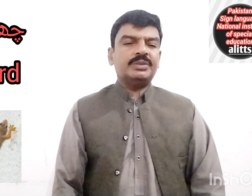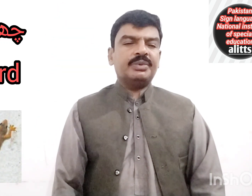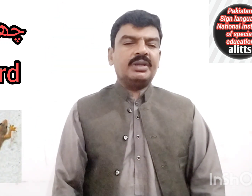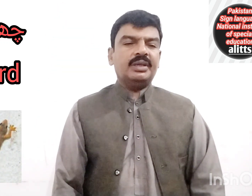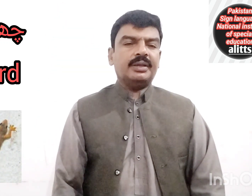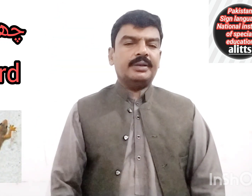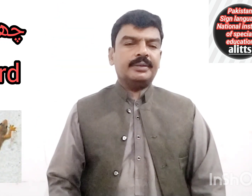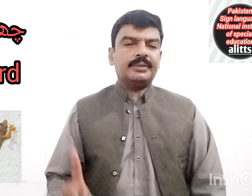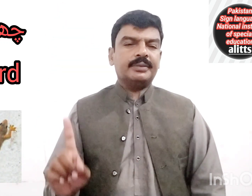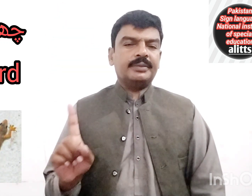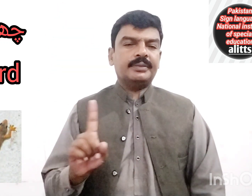छिपकली।